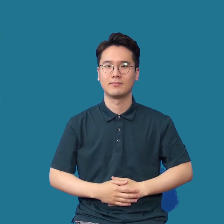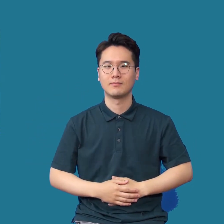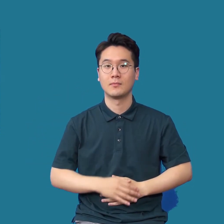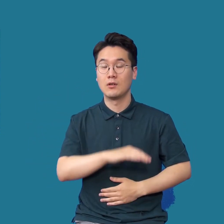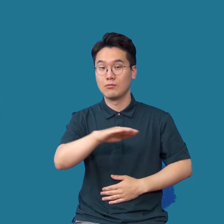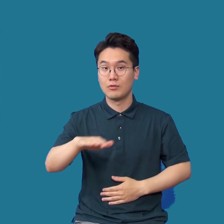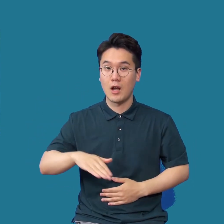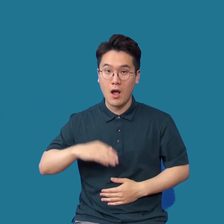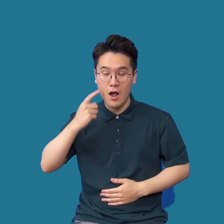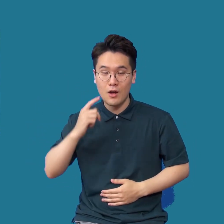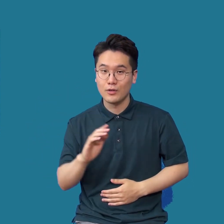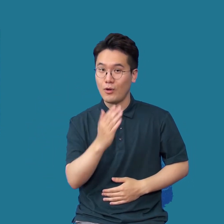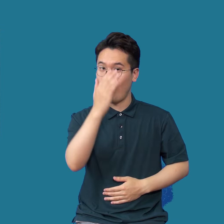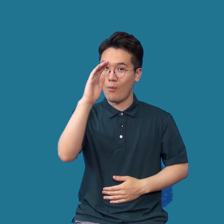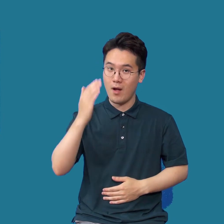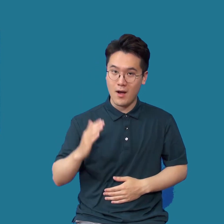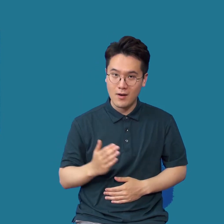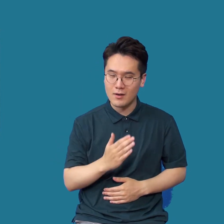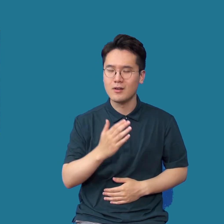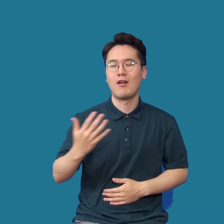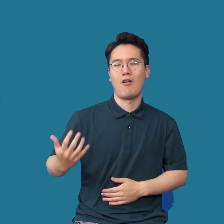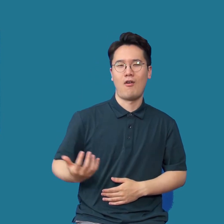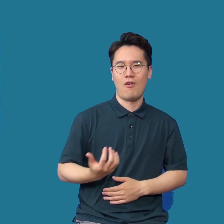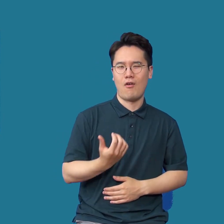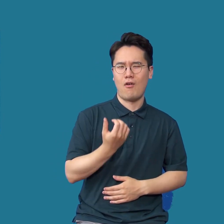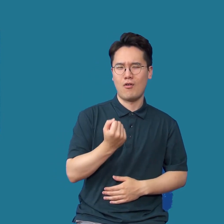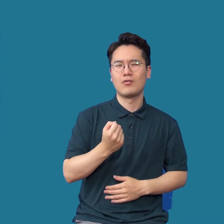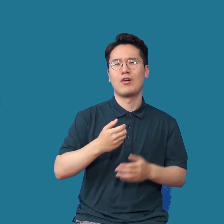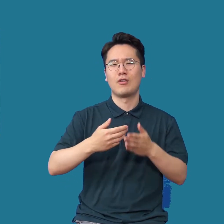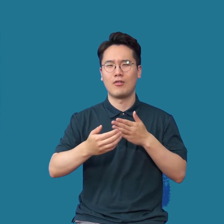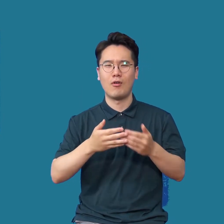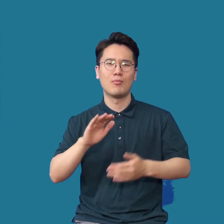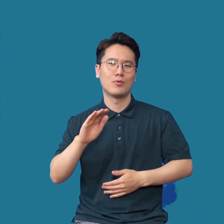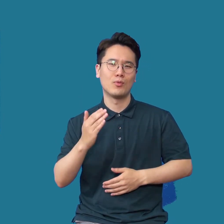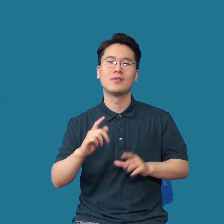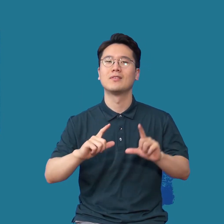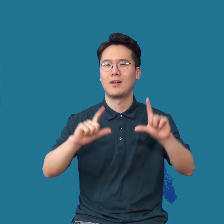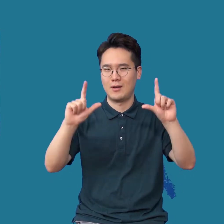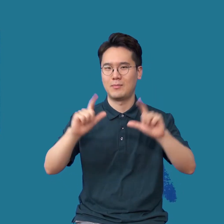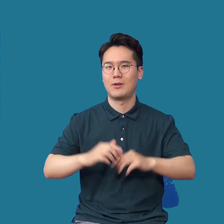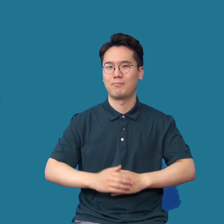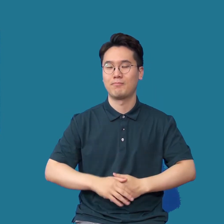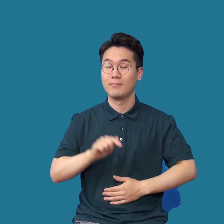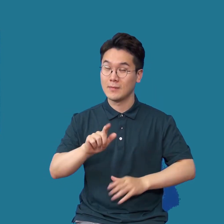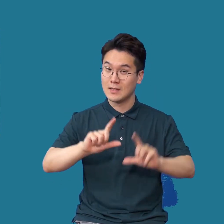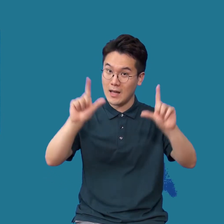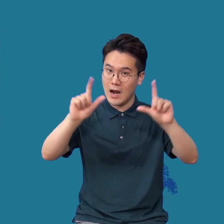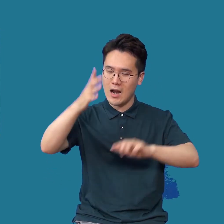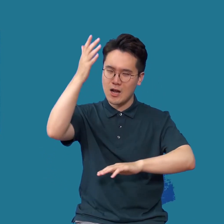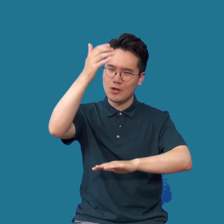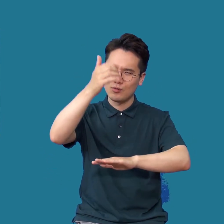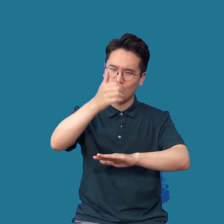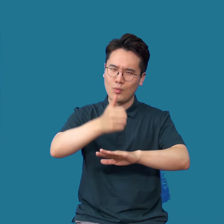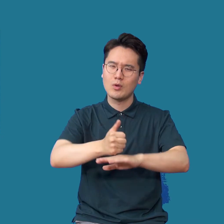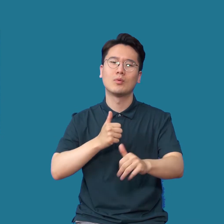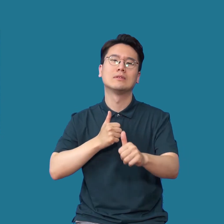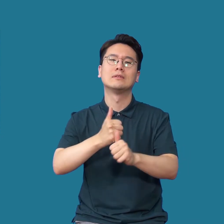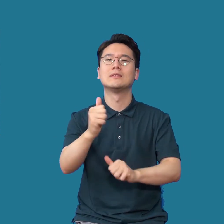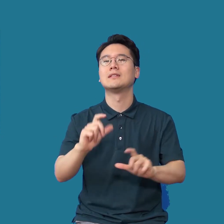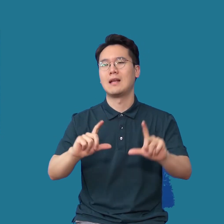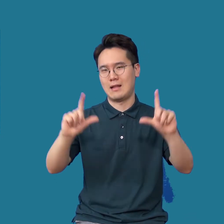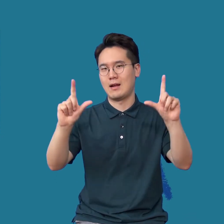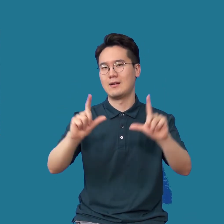우리가 영화를 누리게 되는 날입니다. 그 날이 최종적인 승리의 날,